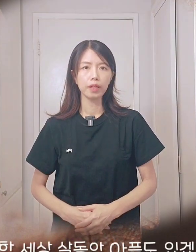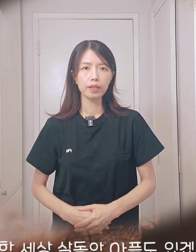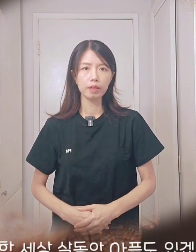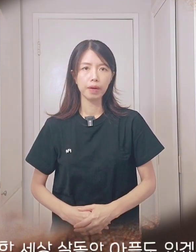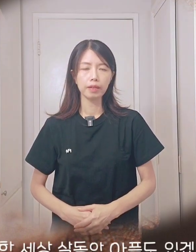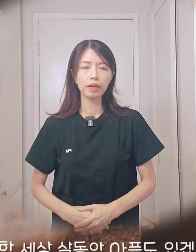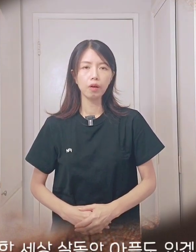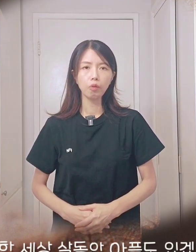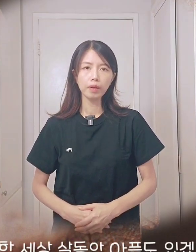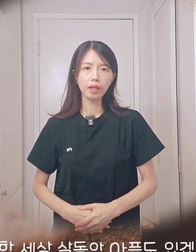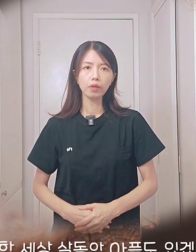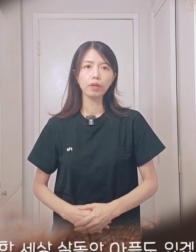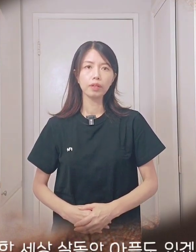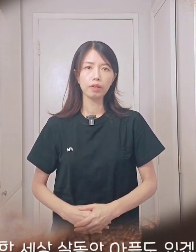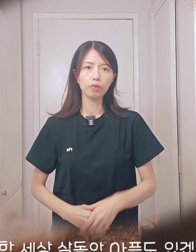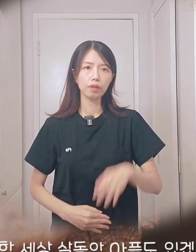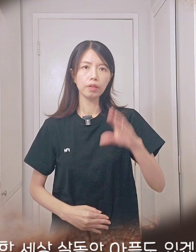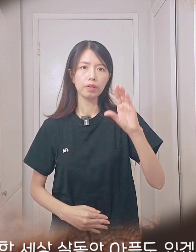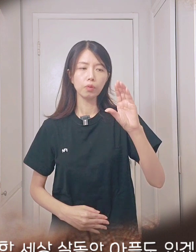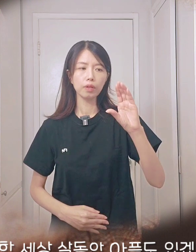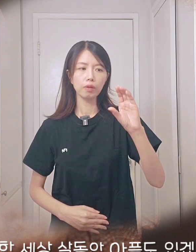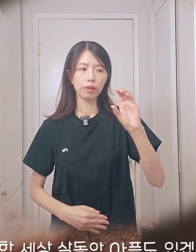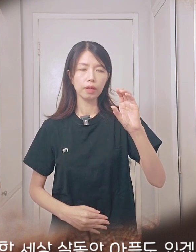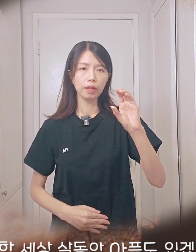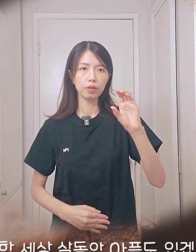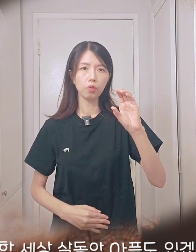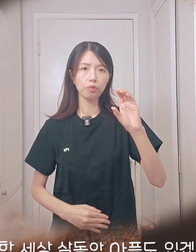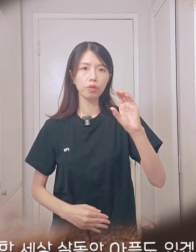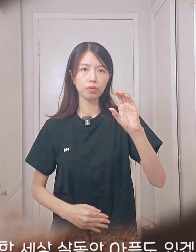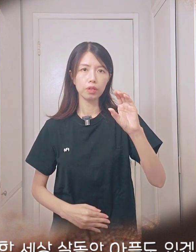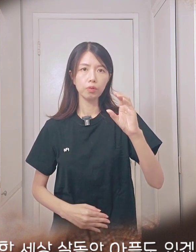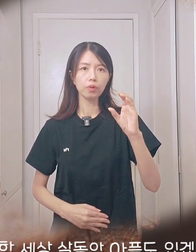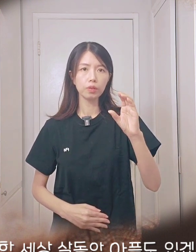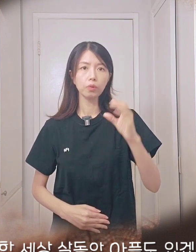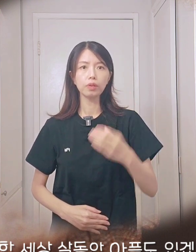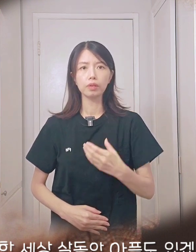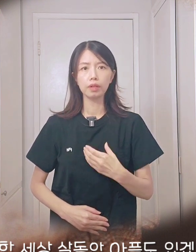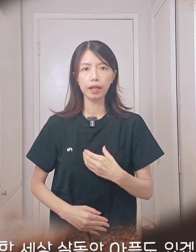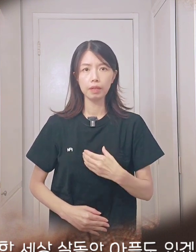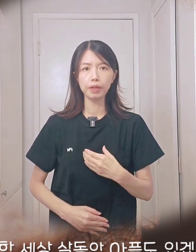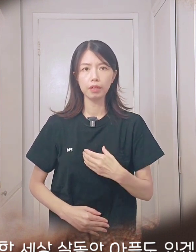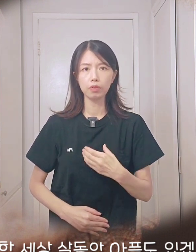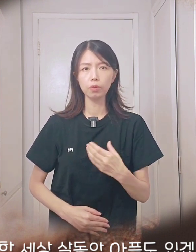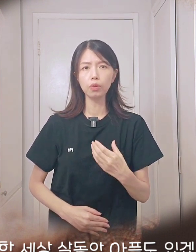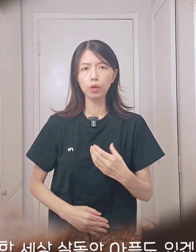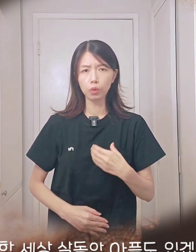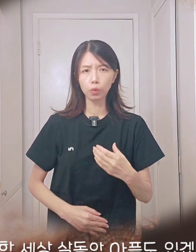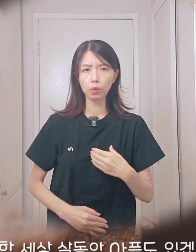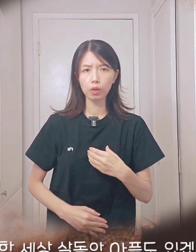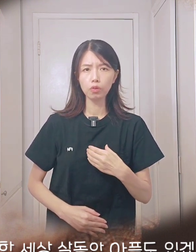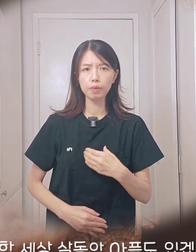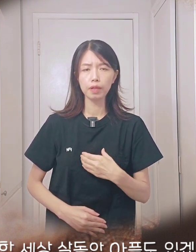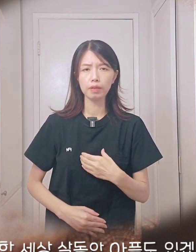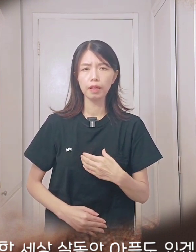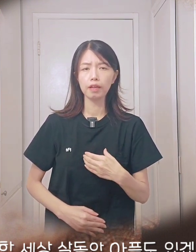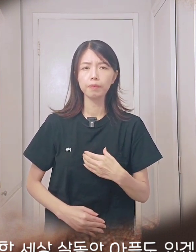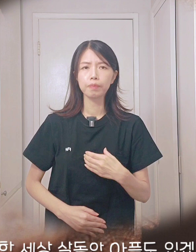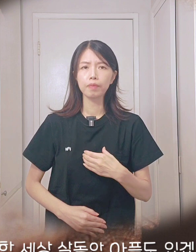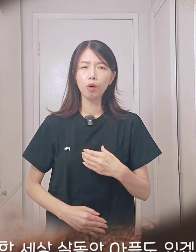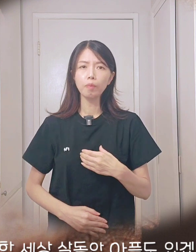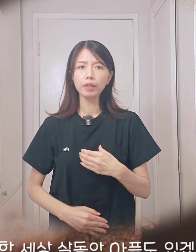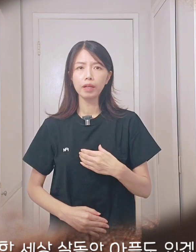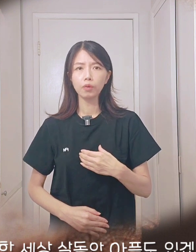아픔도 있겠지만 험하다라고 하는 대수어는 손을 이렇게 살짝 오므려 주시고 이 손끝을 가슴에 대시고 톡톡 쳐주시면